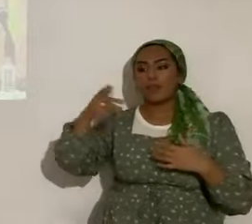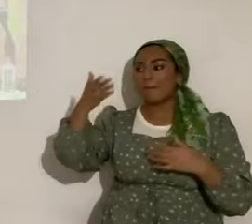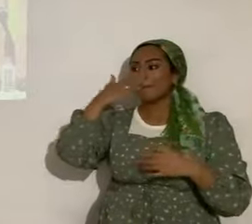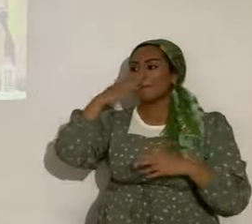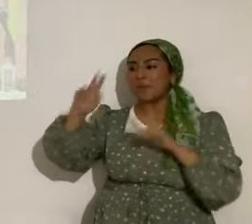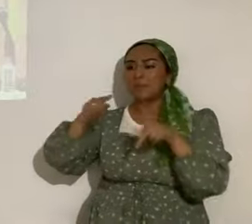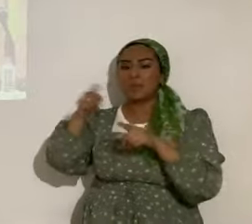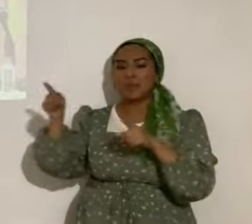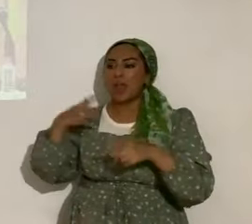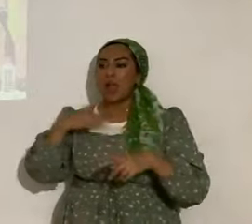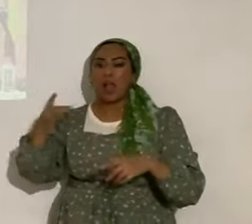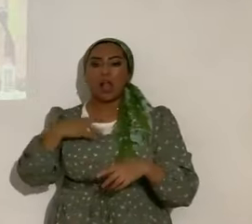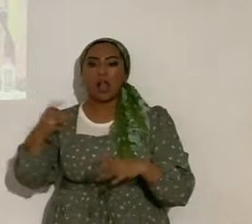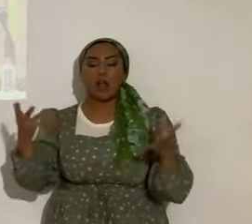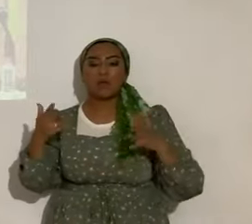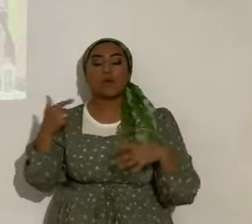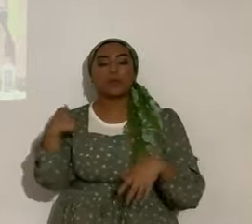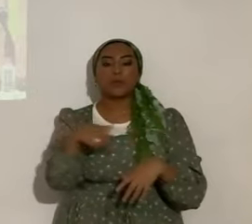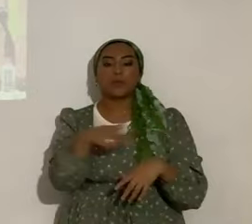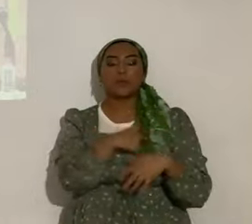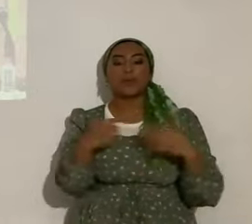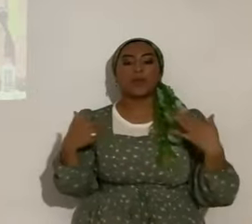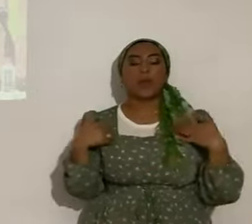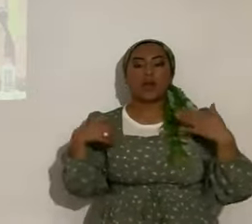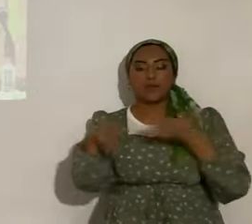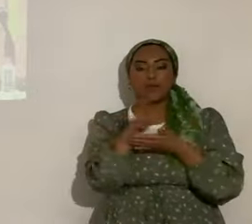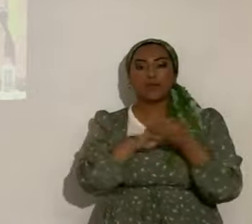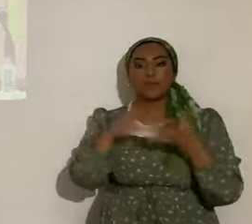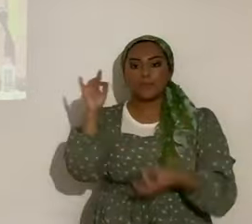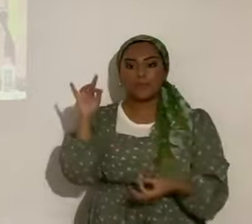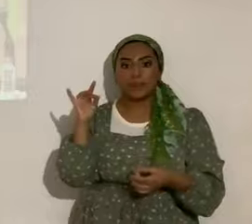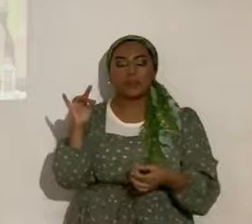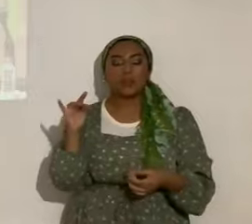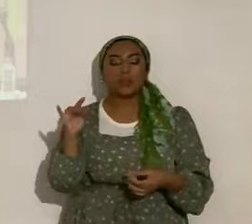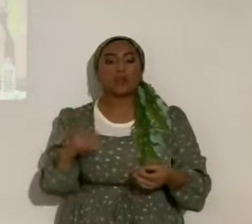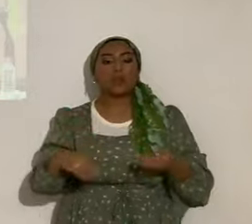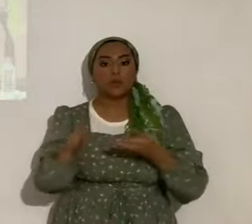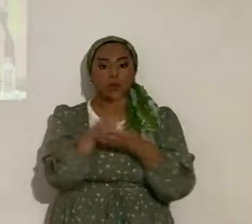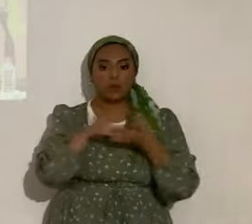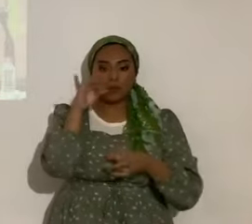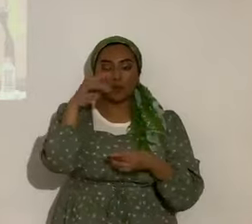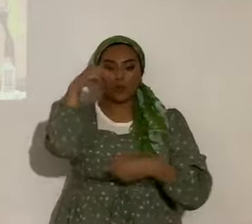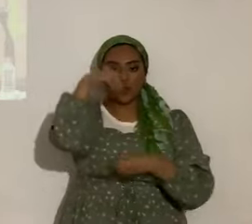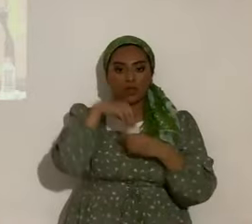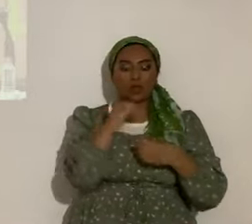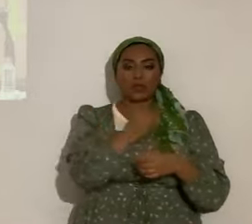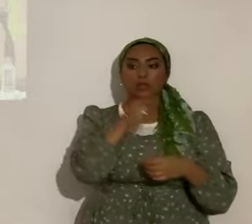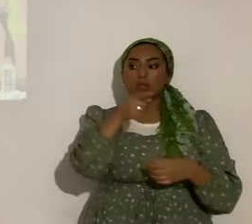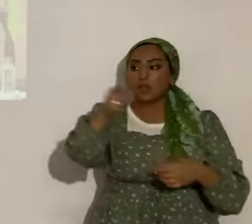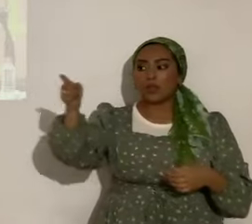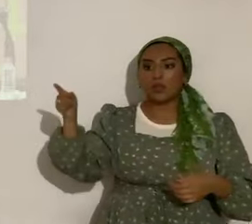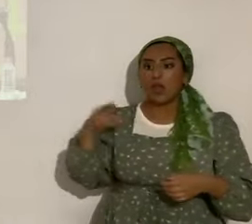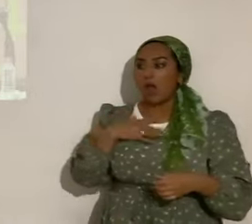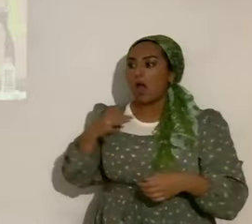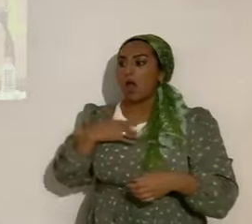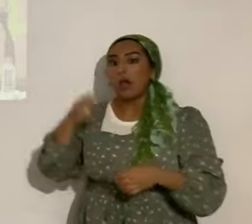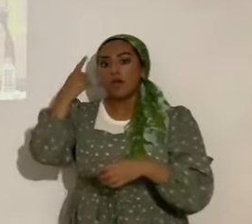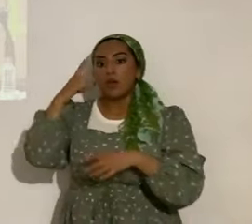impíos. ¿Qué es el Ruach HaKodesh de Yahshua Mashiach? El Ruach HaKodesh en nosotros les atrae, pero